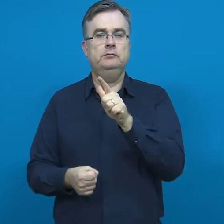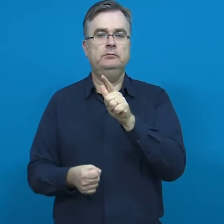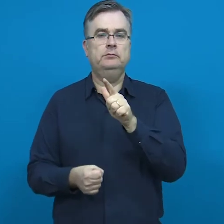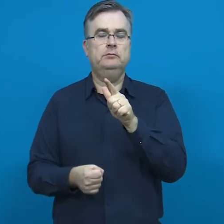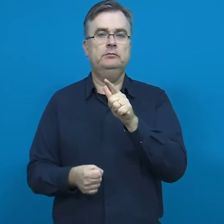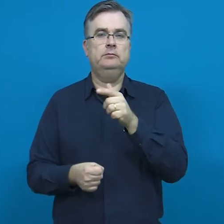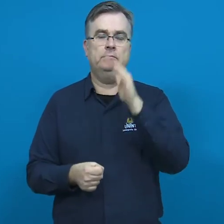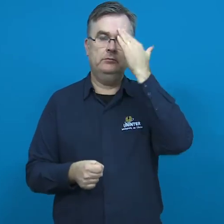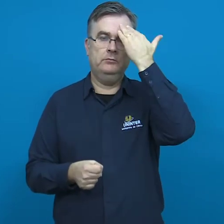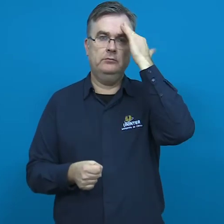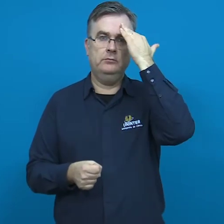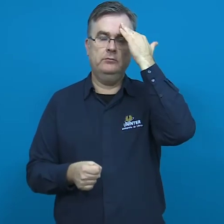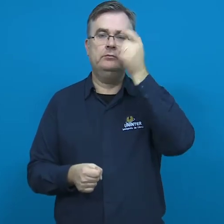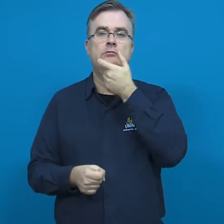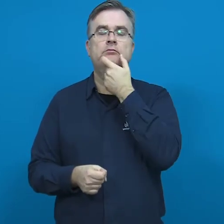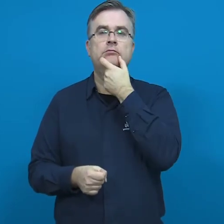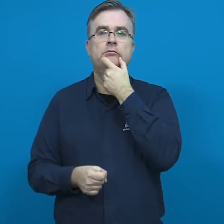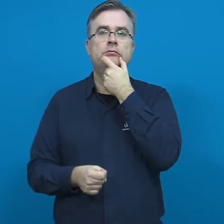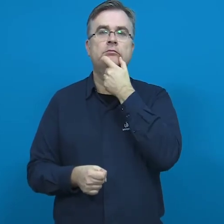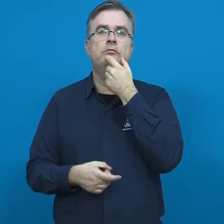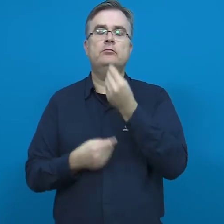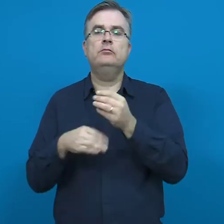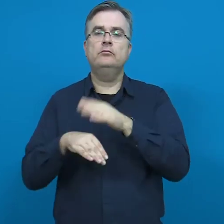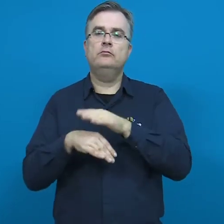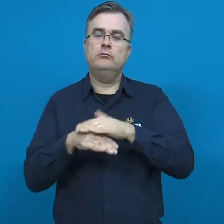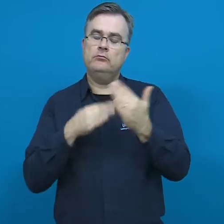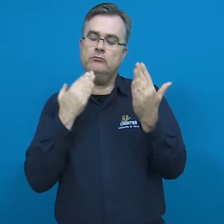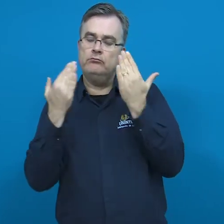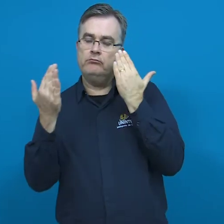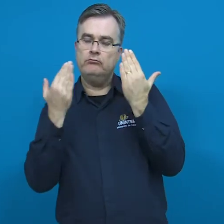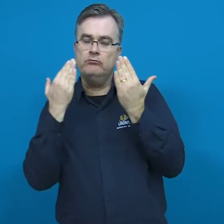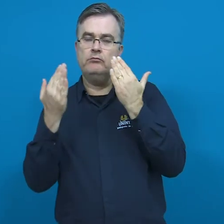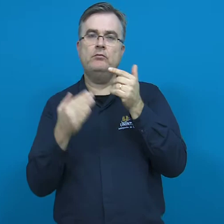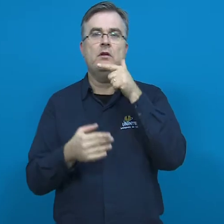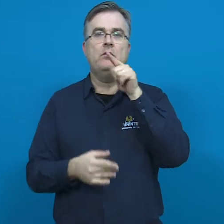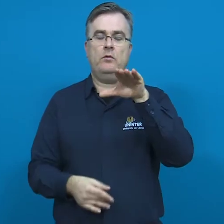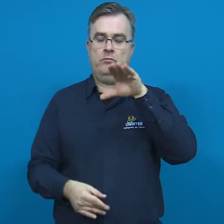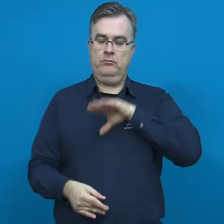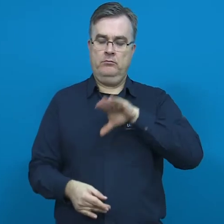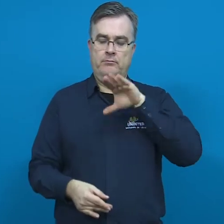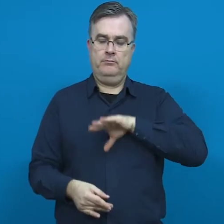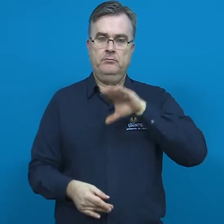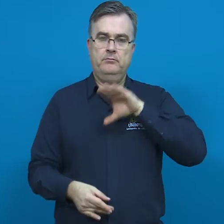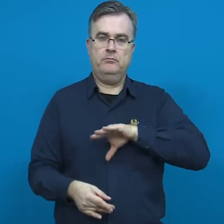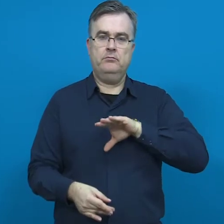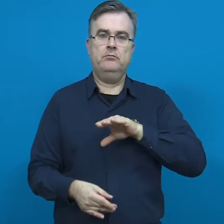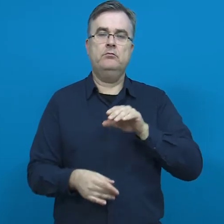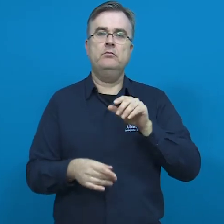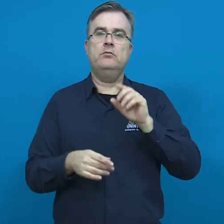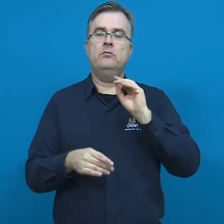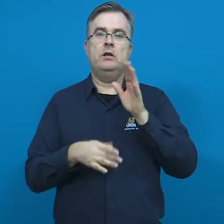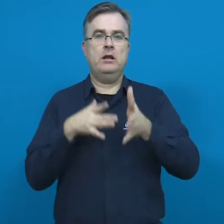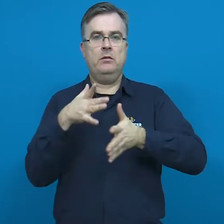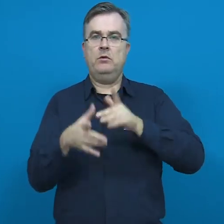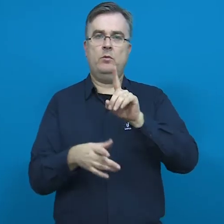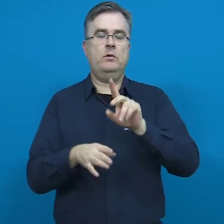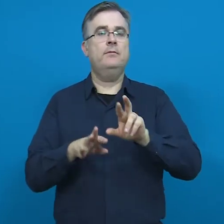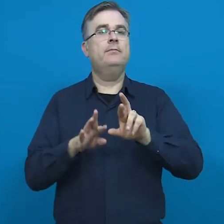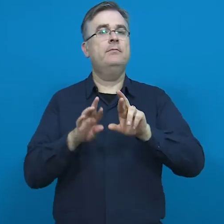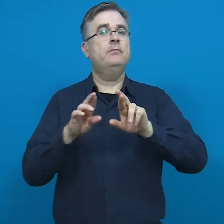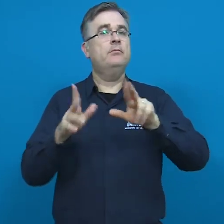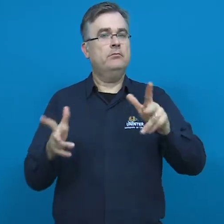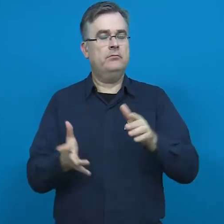conseguir entender o inglês e fazer aquela comparação com a língua portuguesa. A Libras não